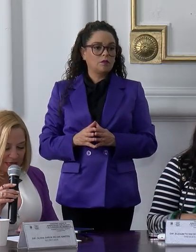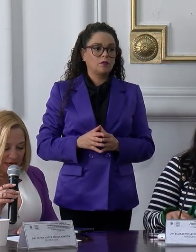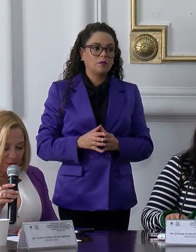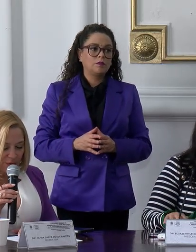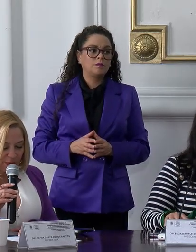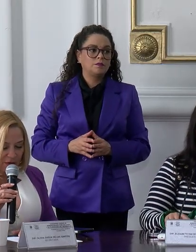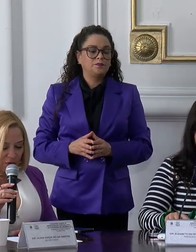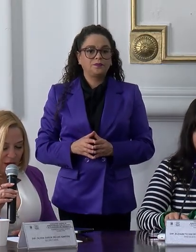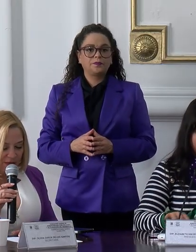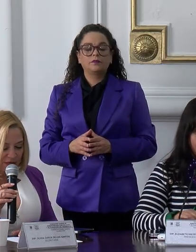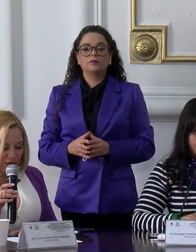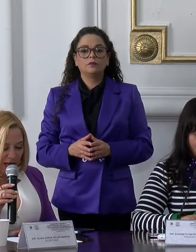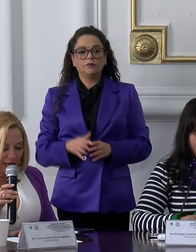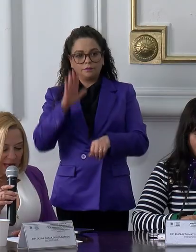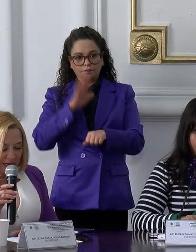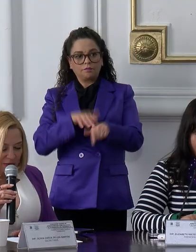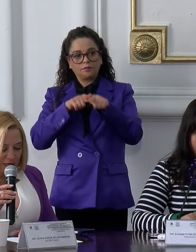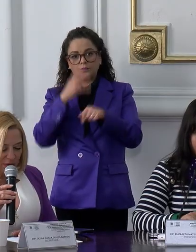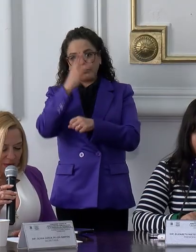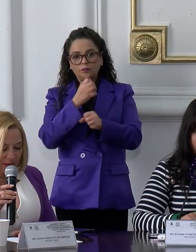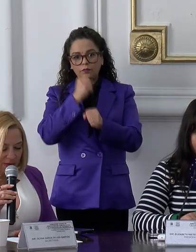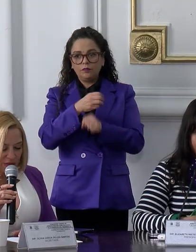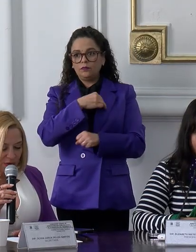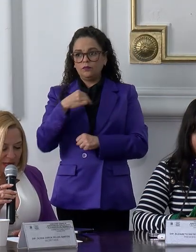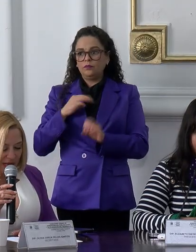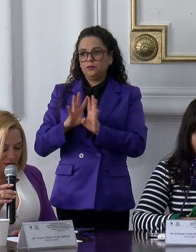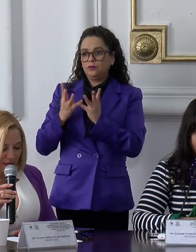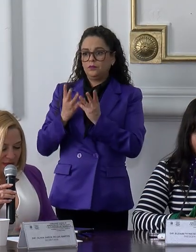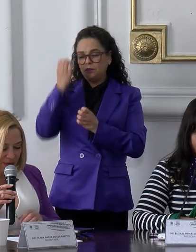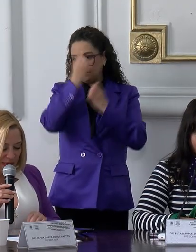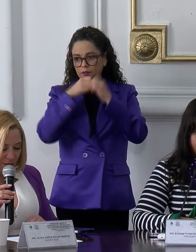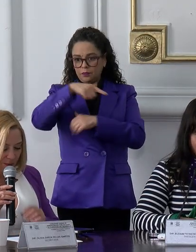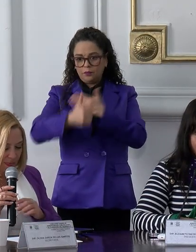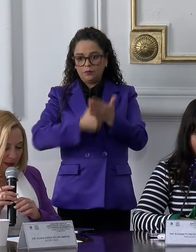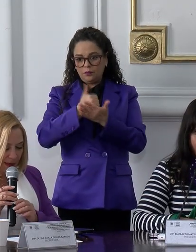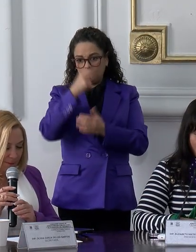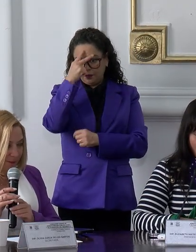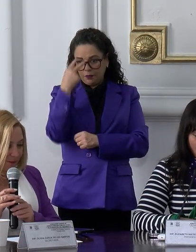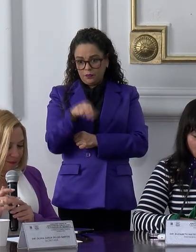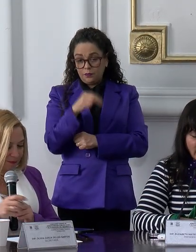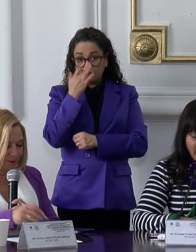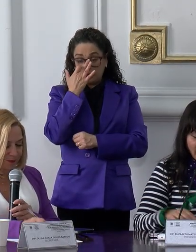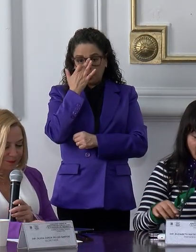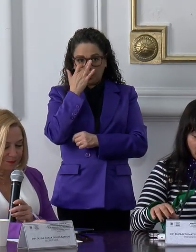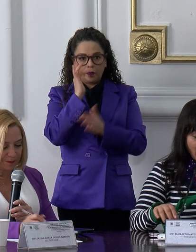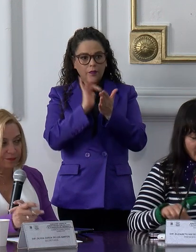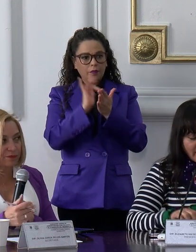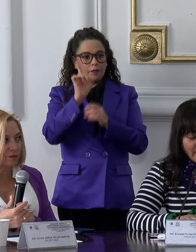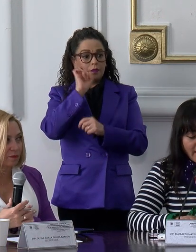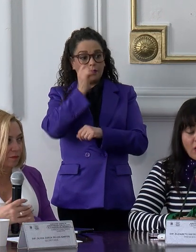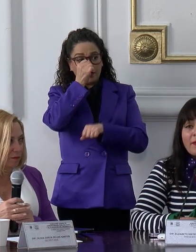para integrar por un periodo adicional el Consejo de Evaluación de la Ciudad de México. Muchas gracias,